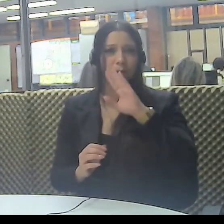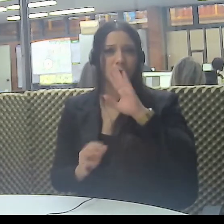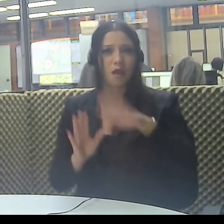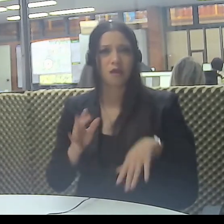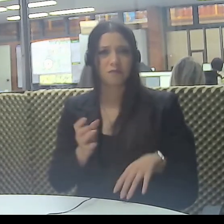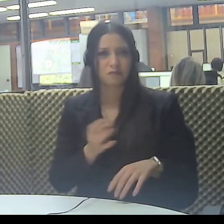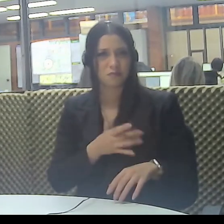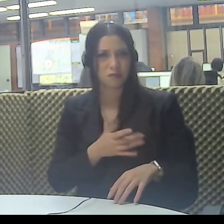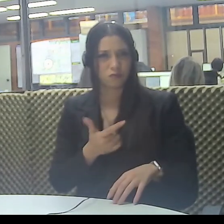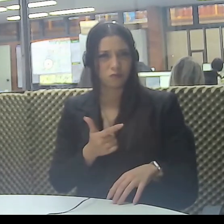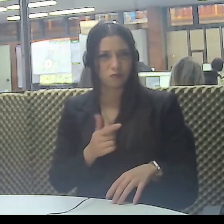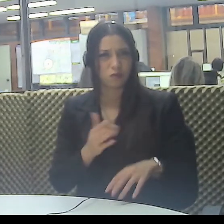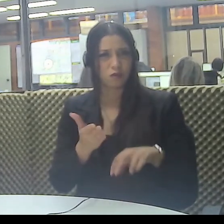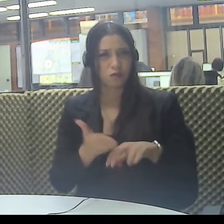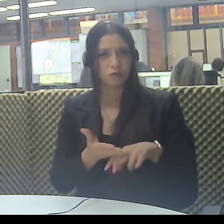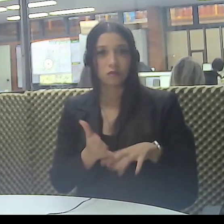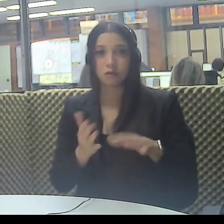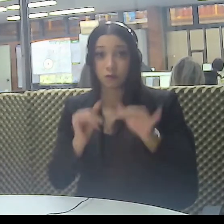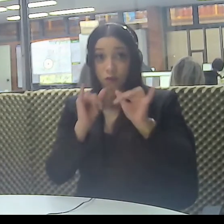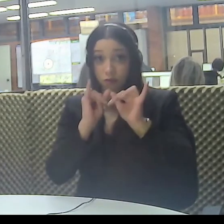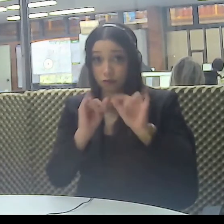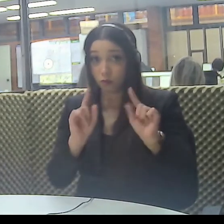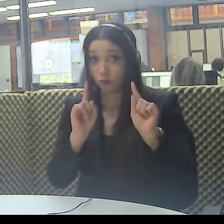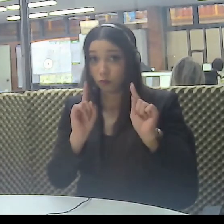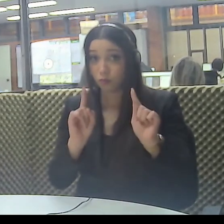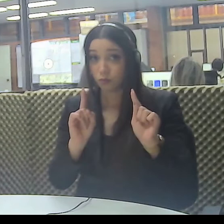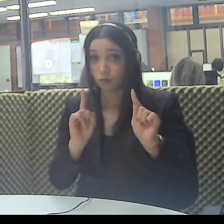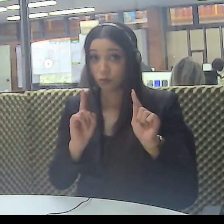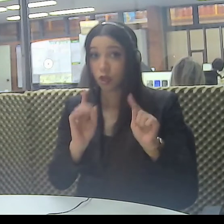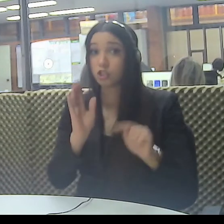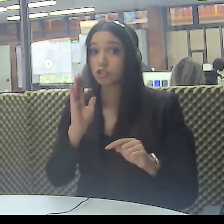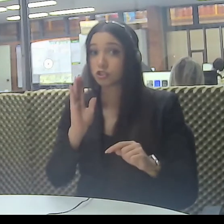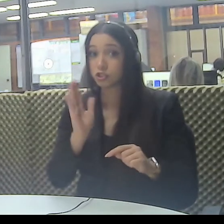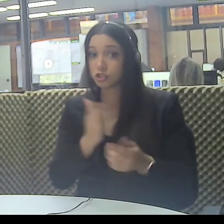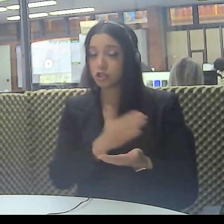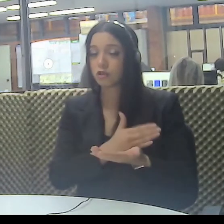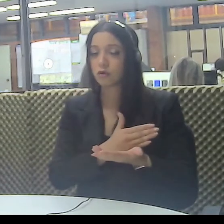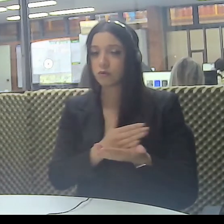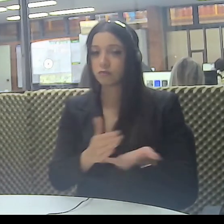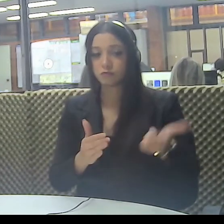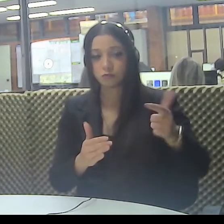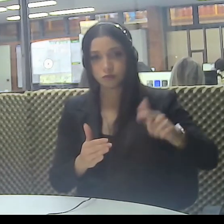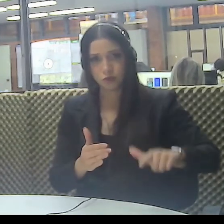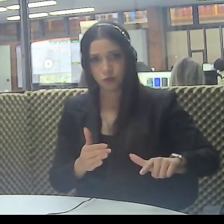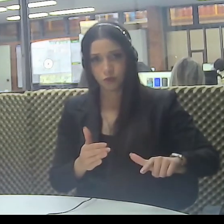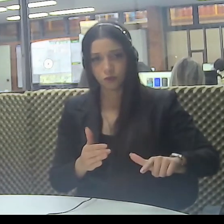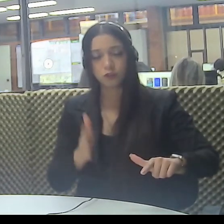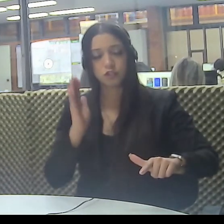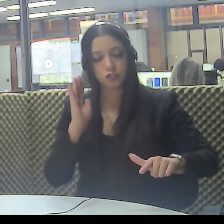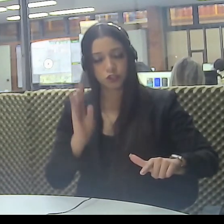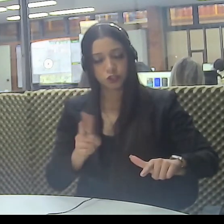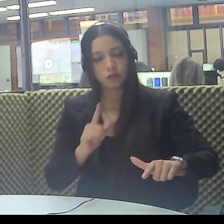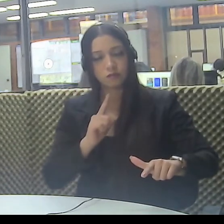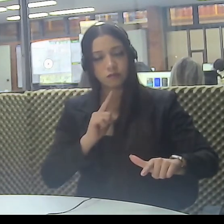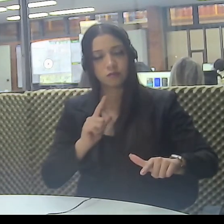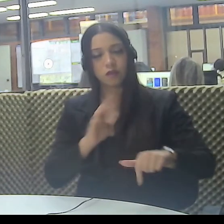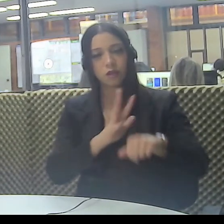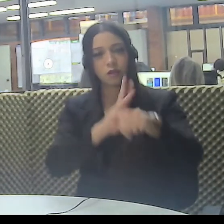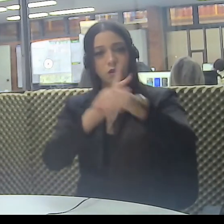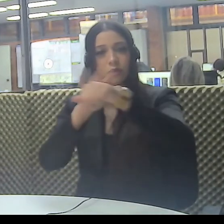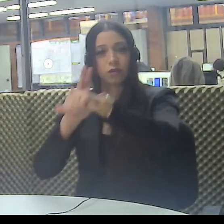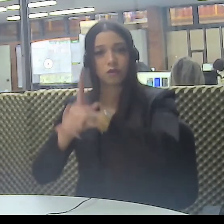da poliomielite, então vai um aviso: a poliomielite já voltou, ela não vai voltar, ela já é